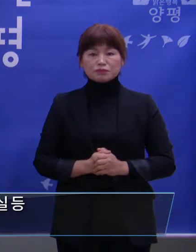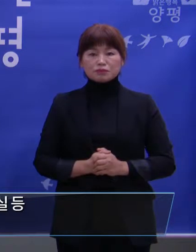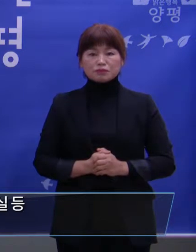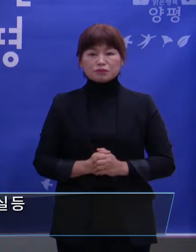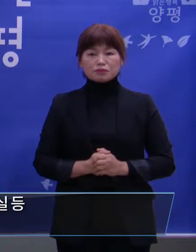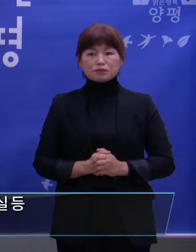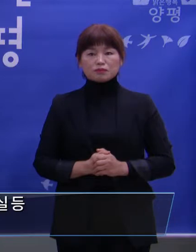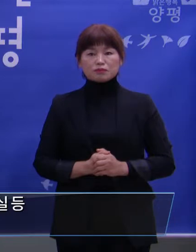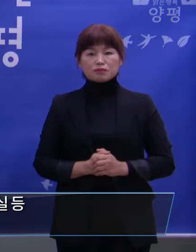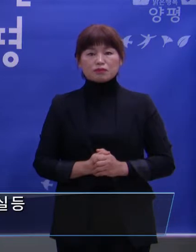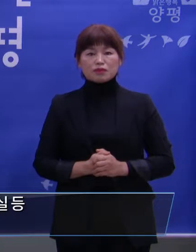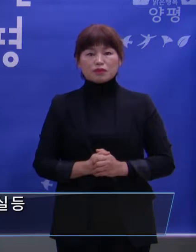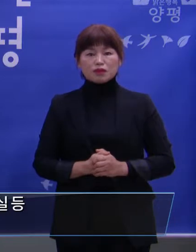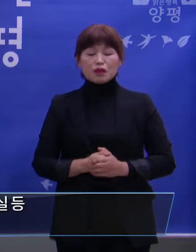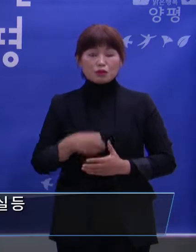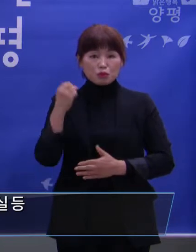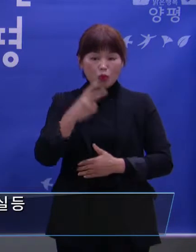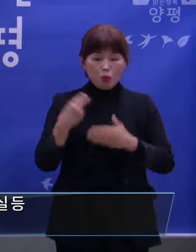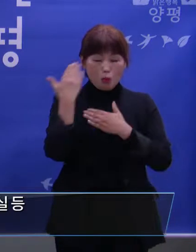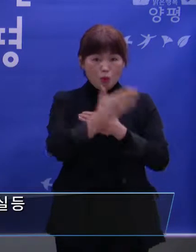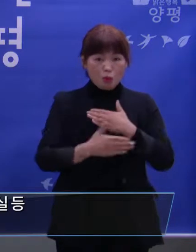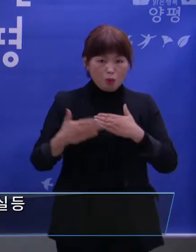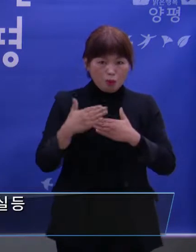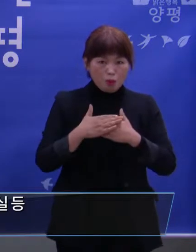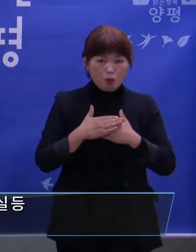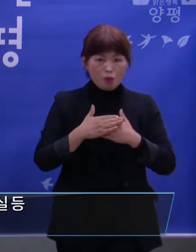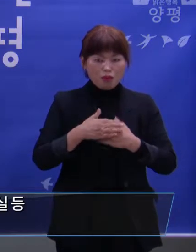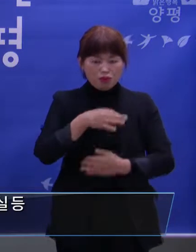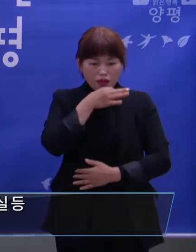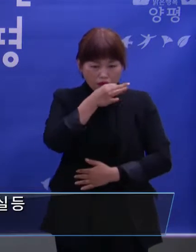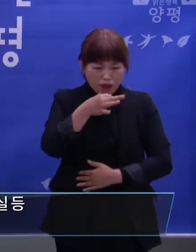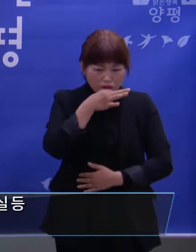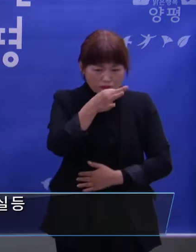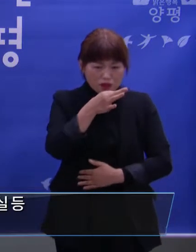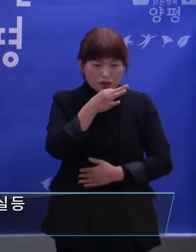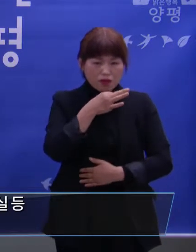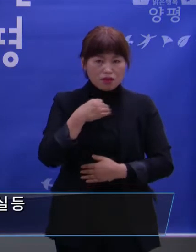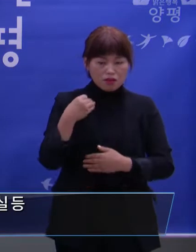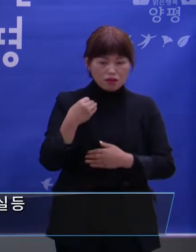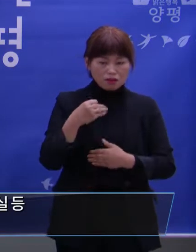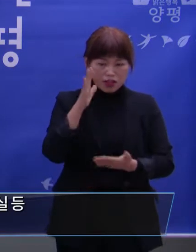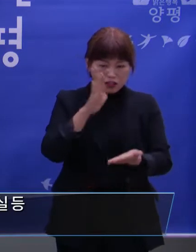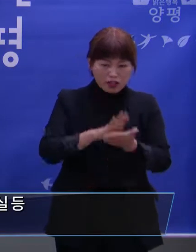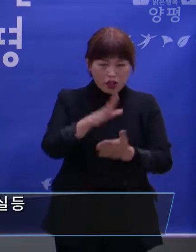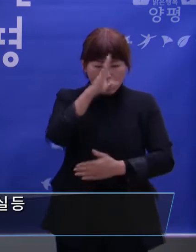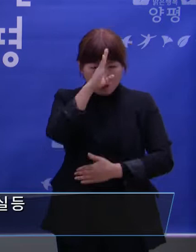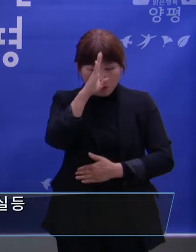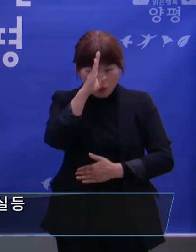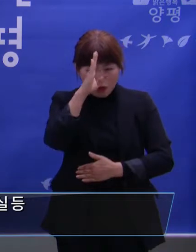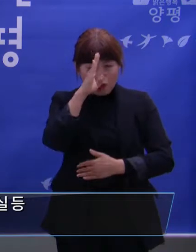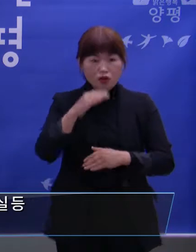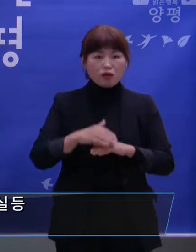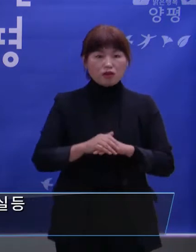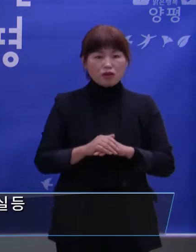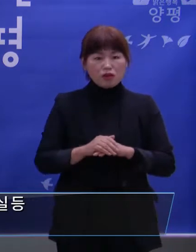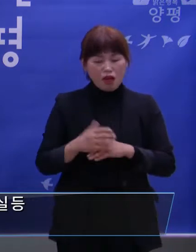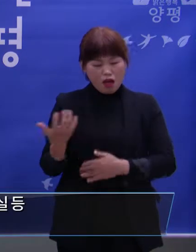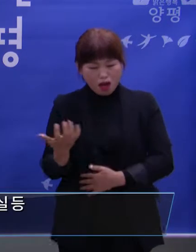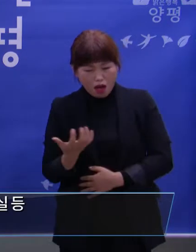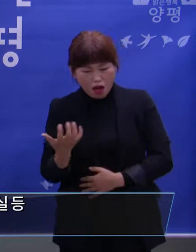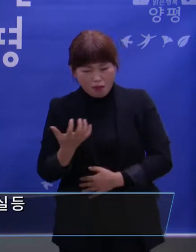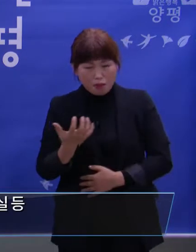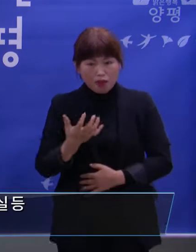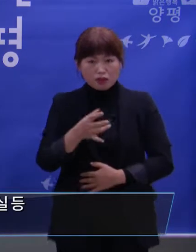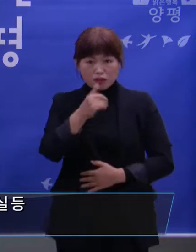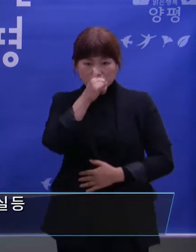그리고 감기와 유사한 발열, 기침, 콧물 또는 후각, 미각 손실